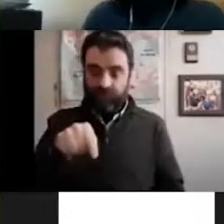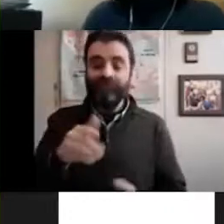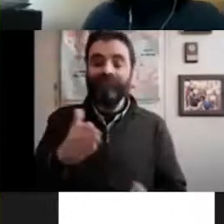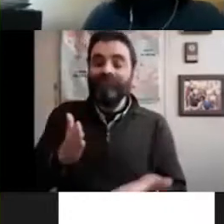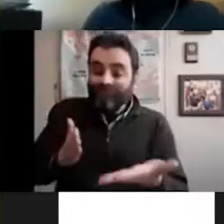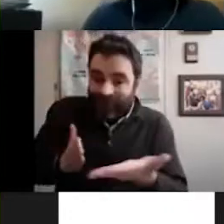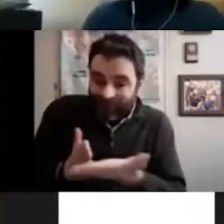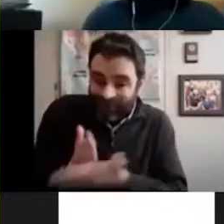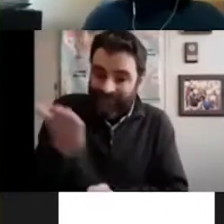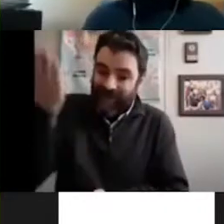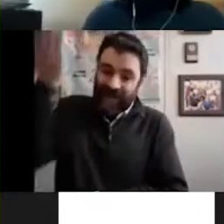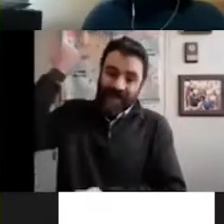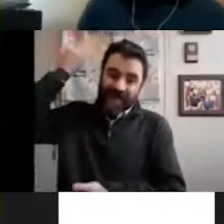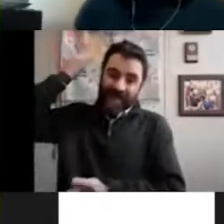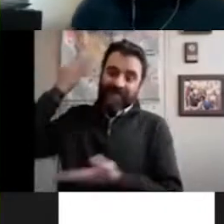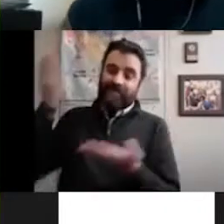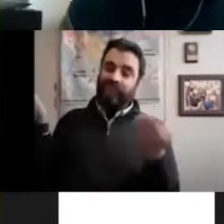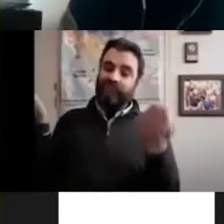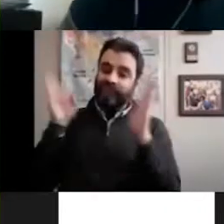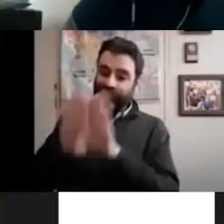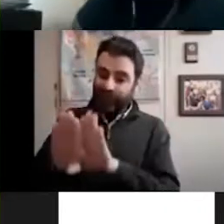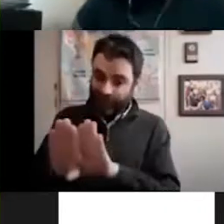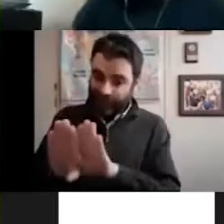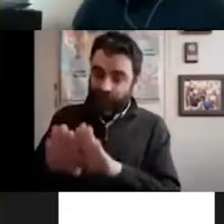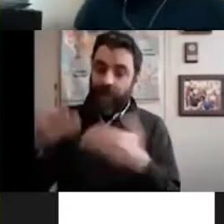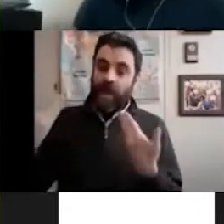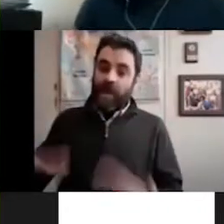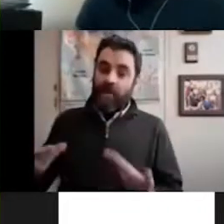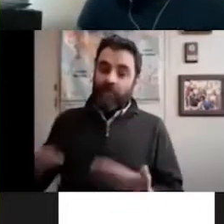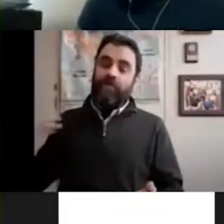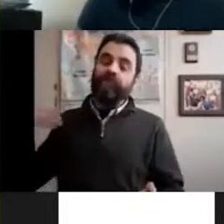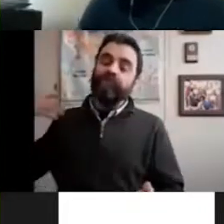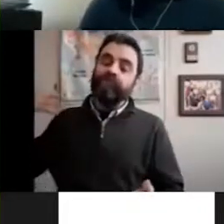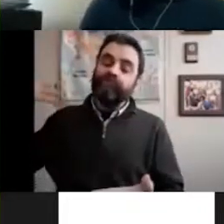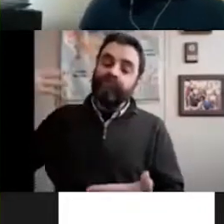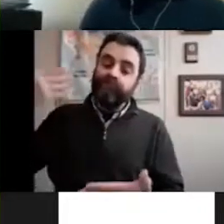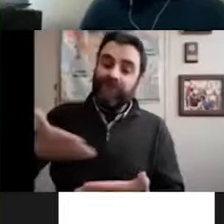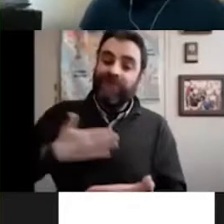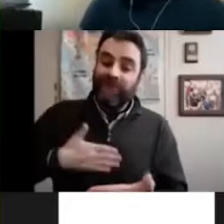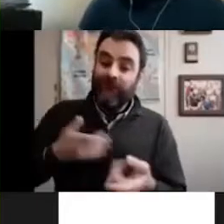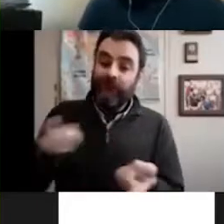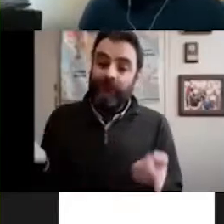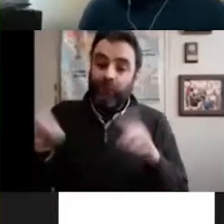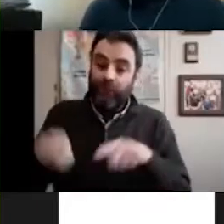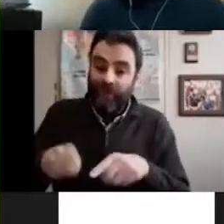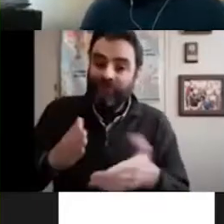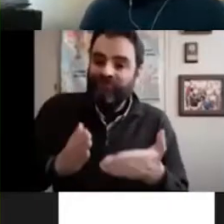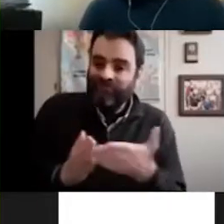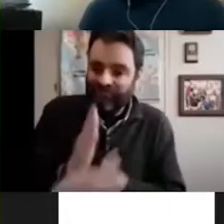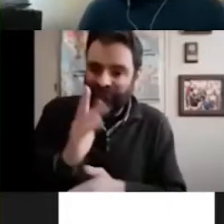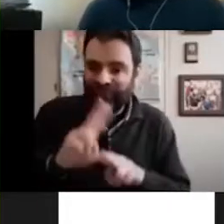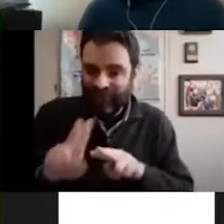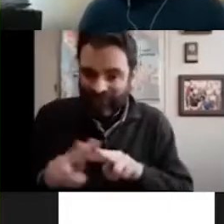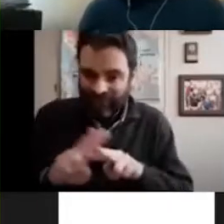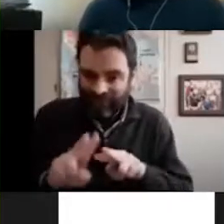Centro Auditivo, que empezó hace mucho tiempo, pero ya se había